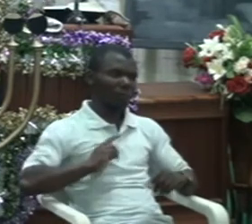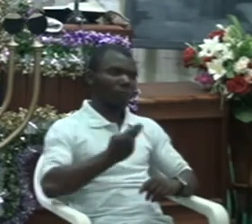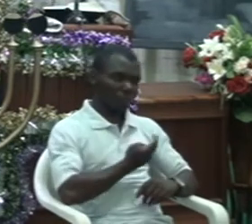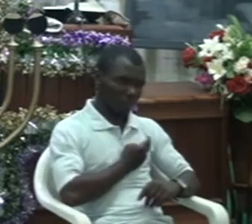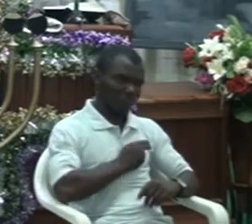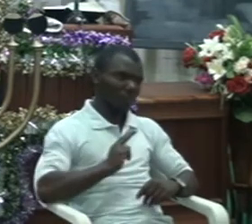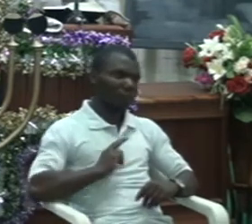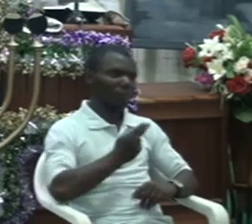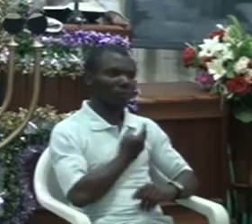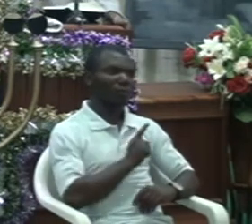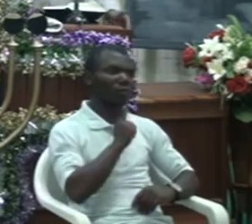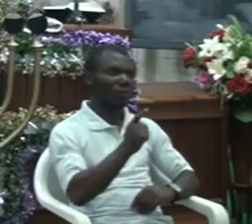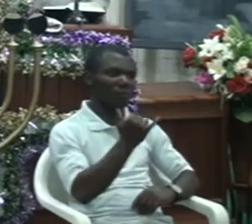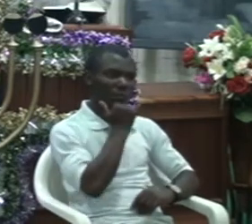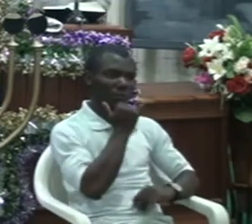Alors, c'est nous qui sommes fautifs.